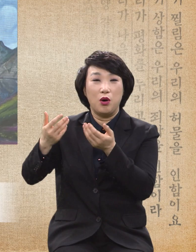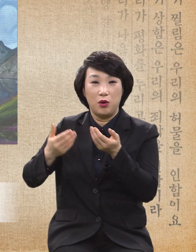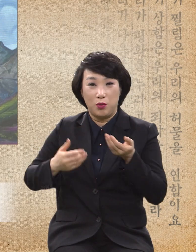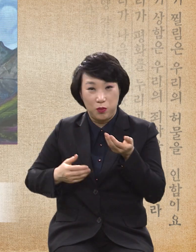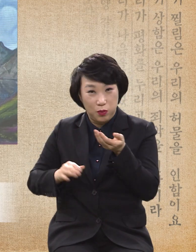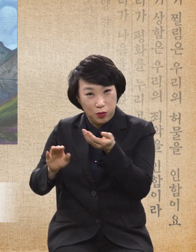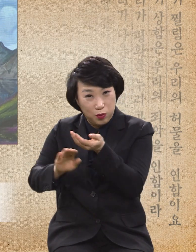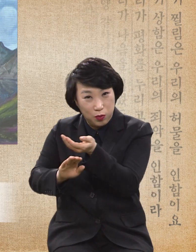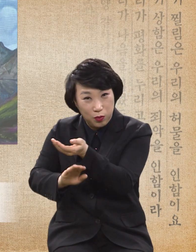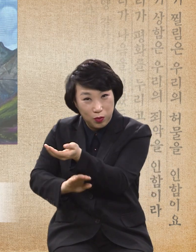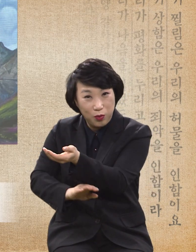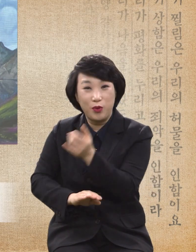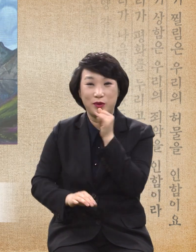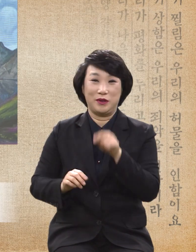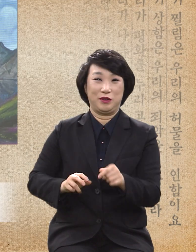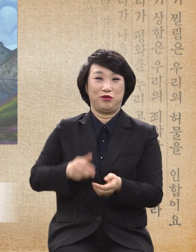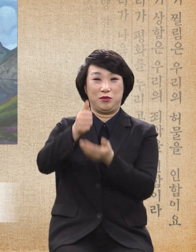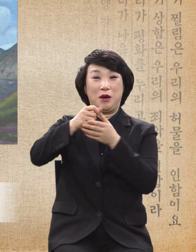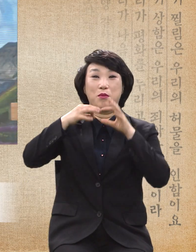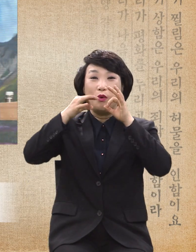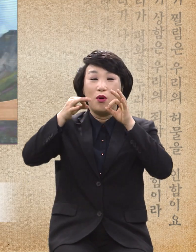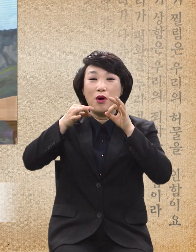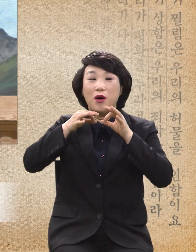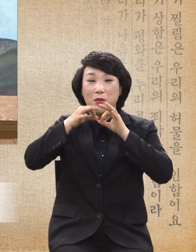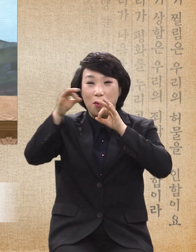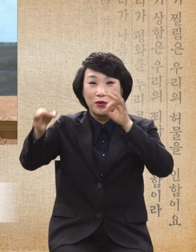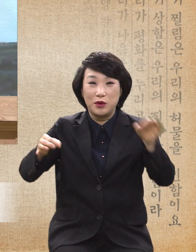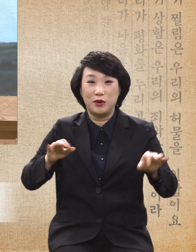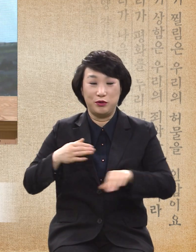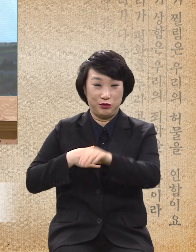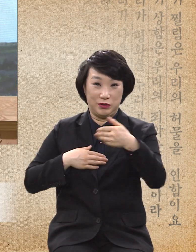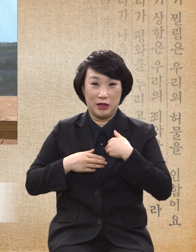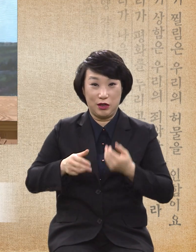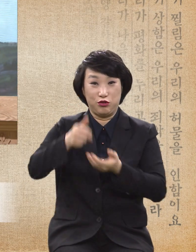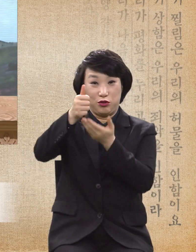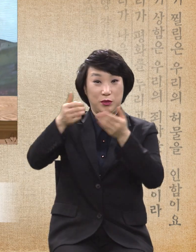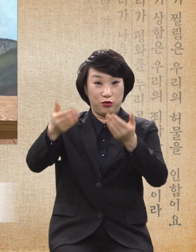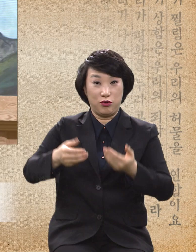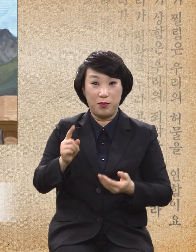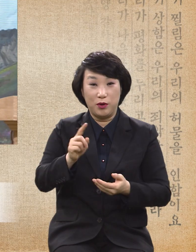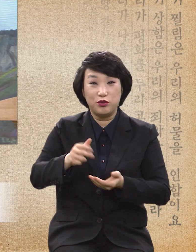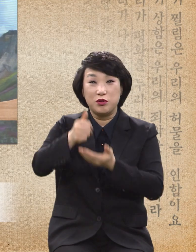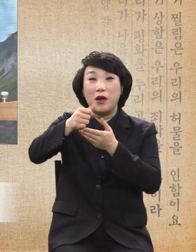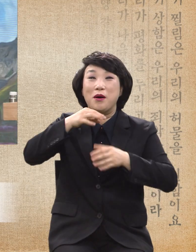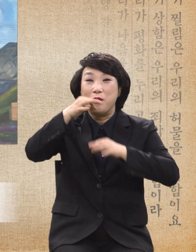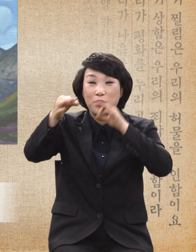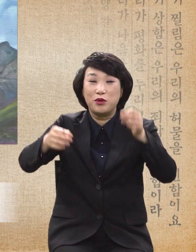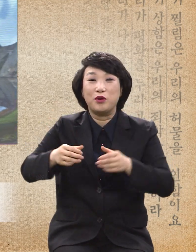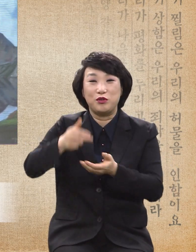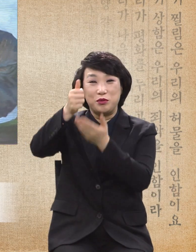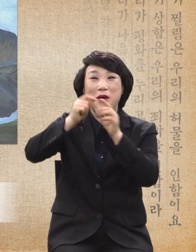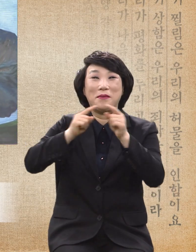주님의 목소리입니다. 우리에게 주님이 주신 것은 주님의 목소리를